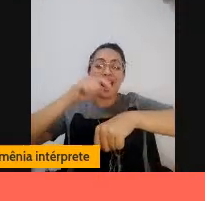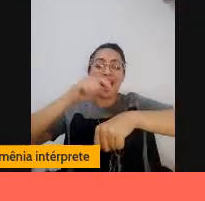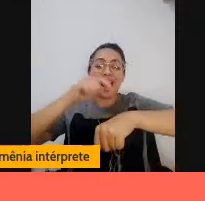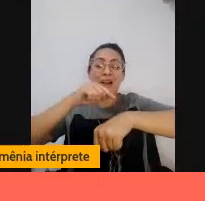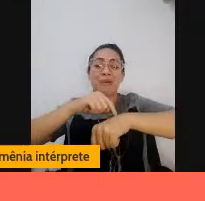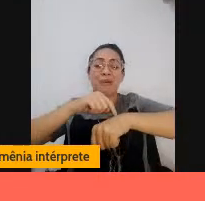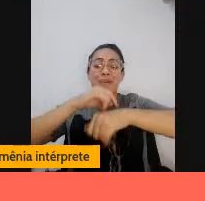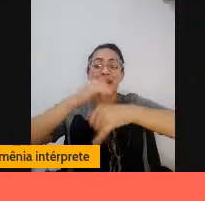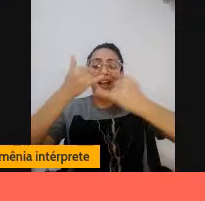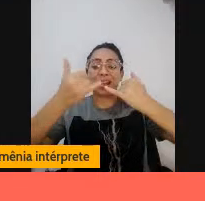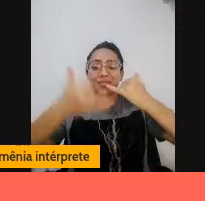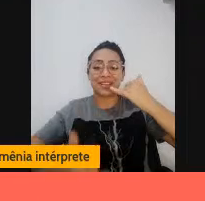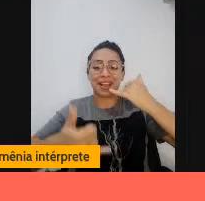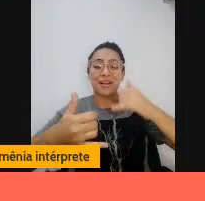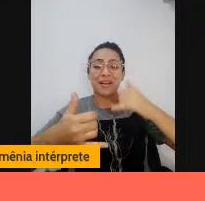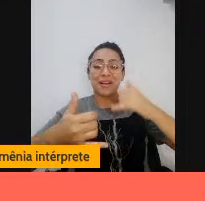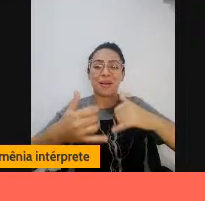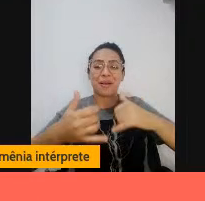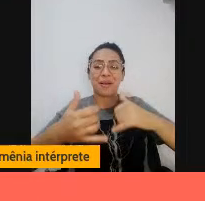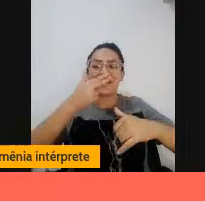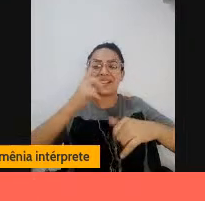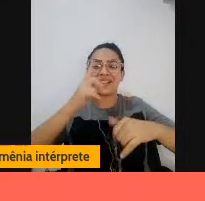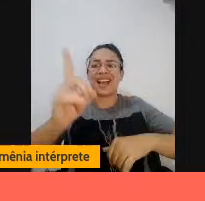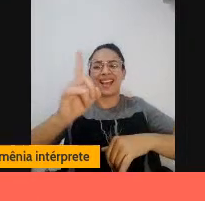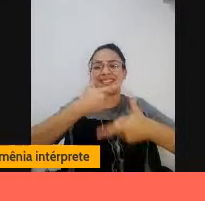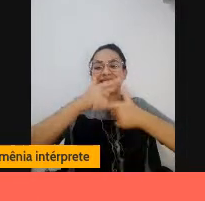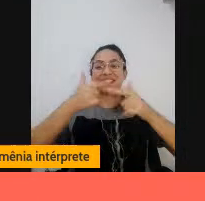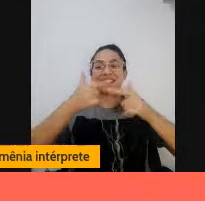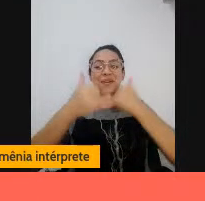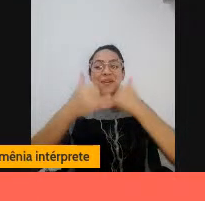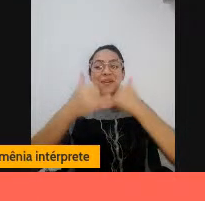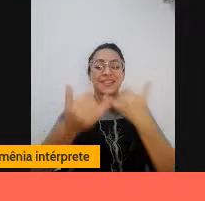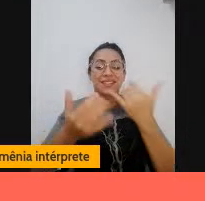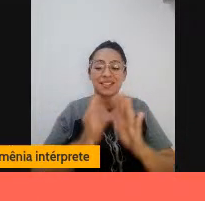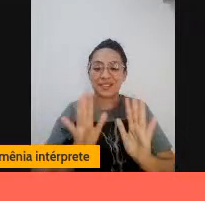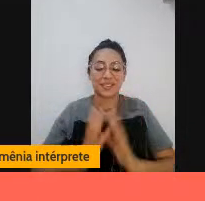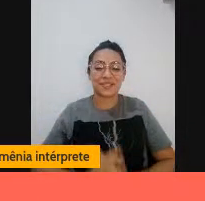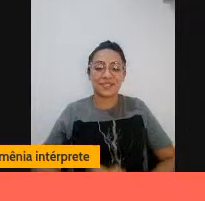Não foi não, foi porque eu ganhei um copo de vitamina.